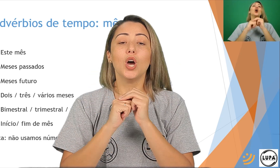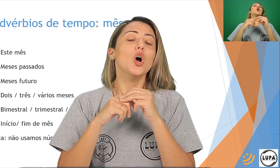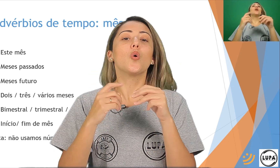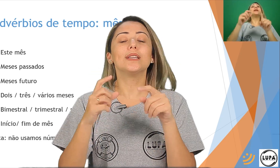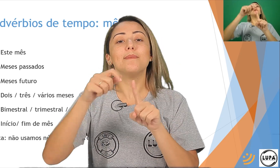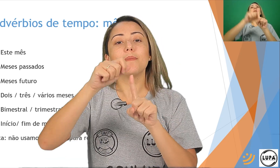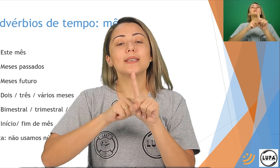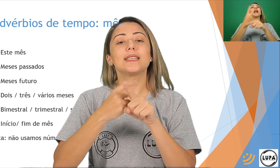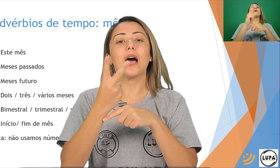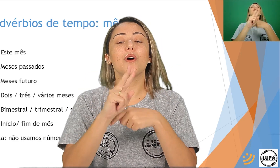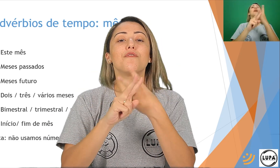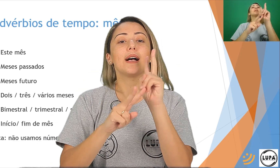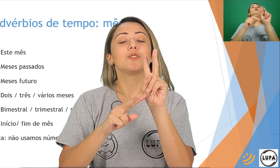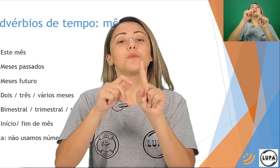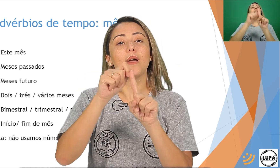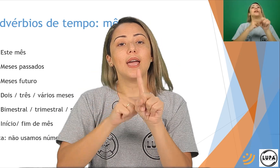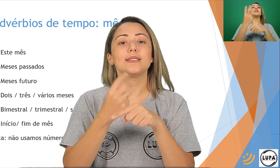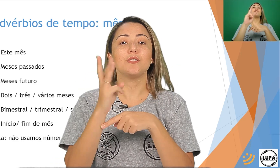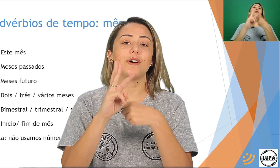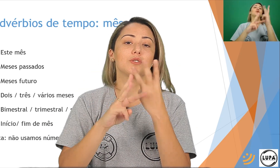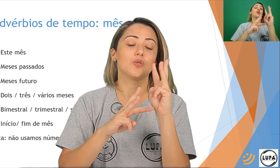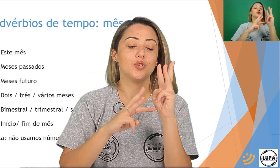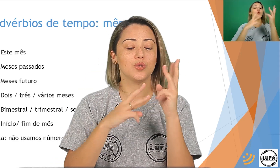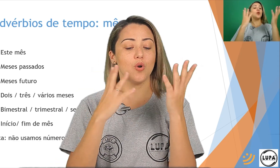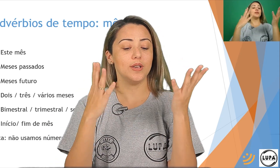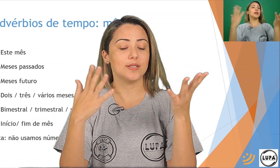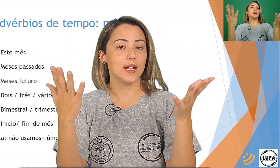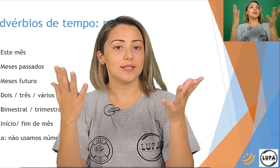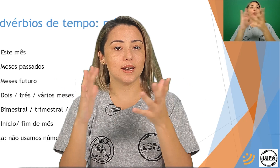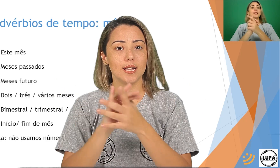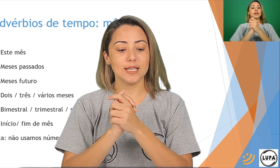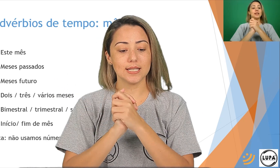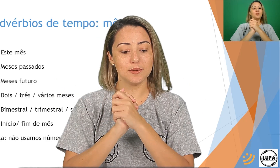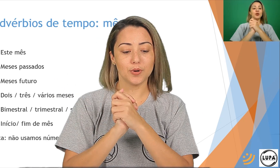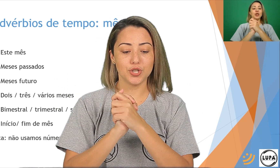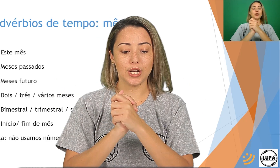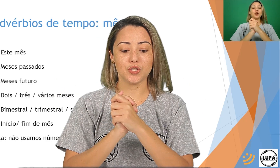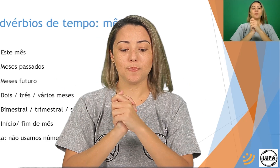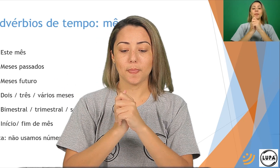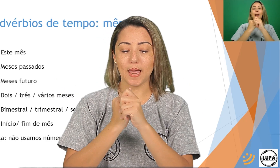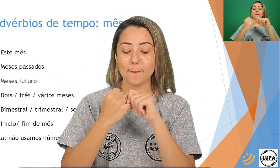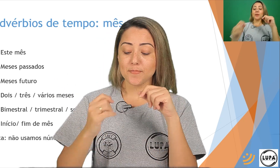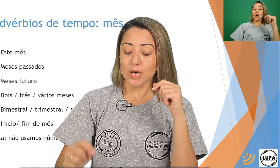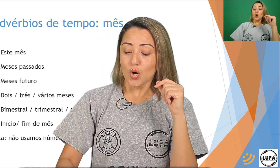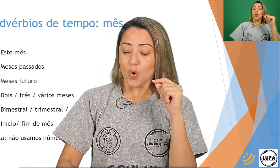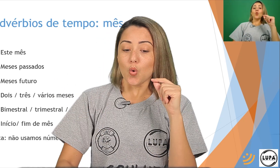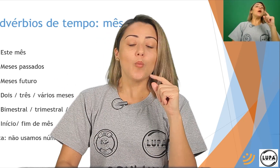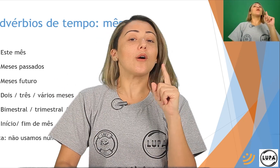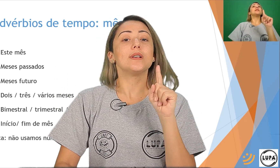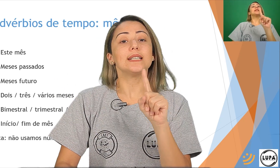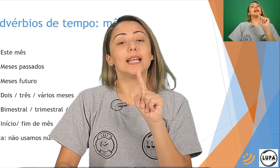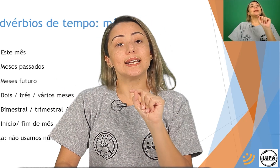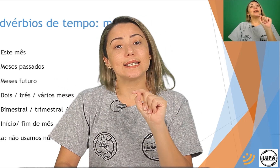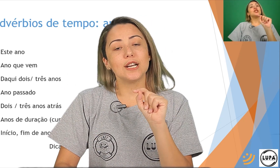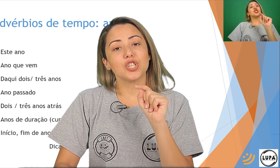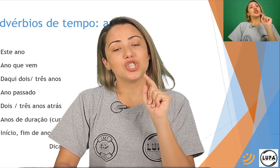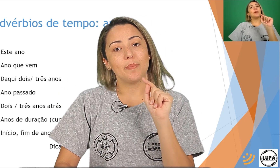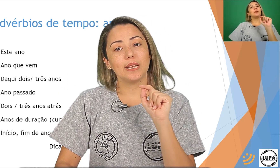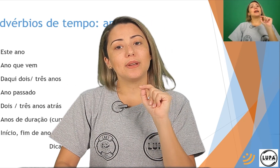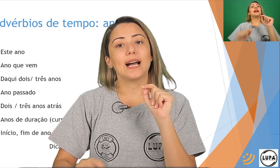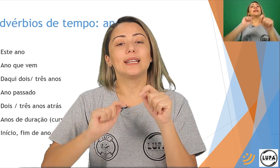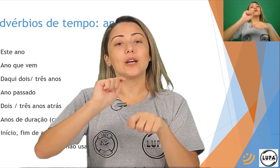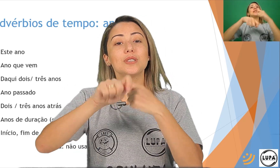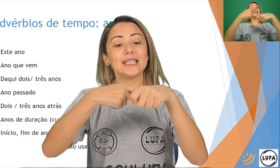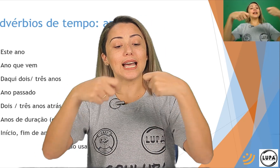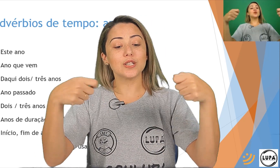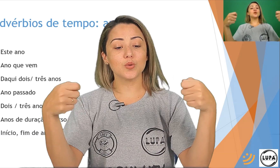assim. Quando é bimestral, eu faço 1 mês e faço 2, 2, 3, 3 e assim por diante, tá? Uma coisa interessante, a gente